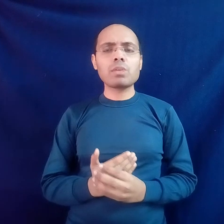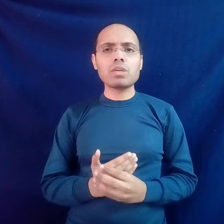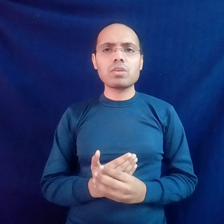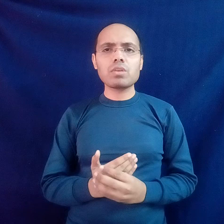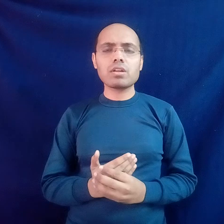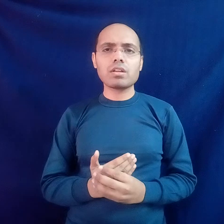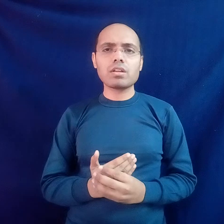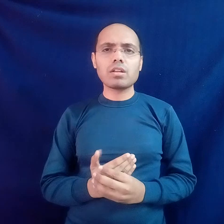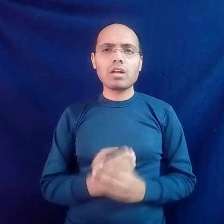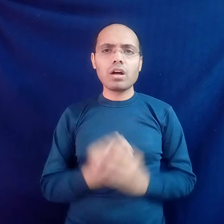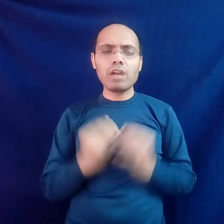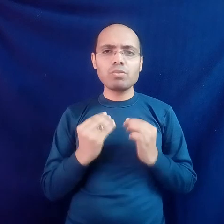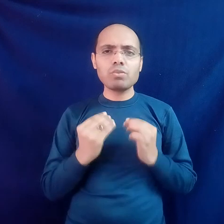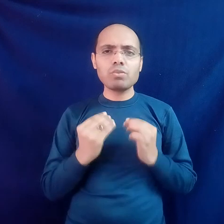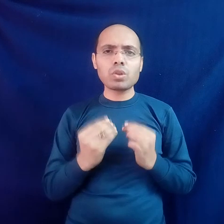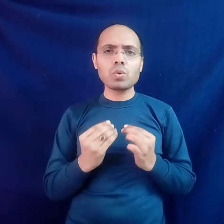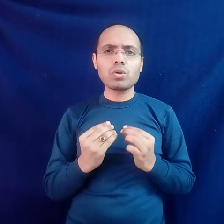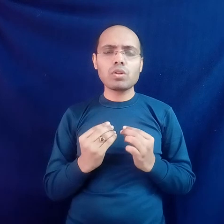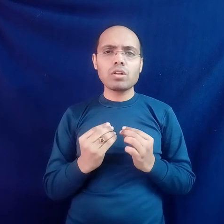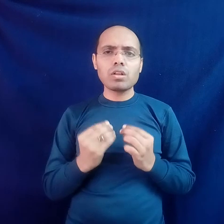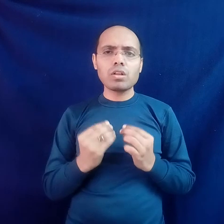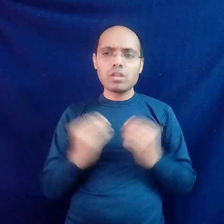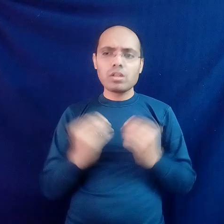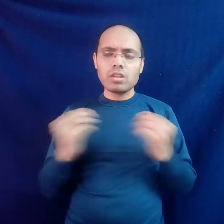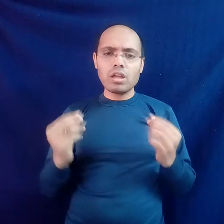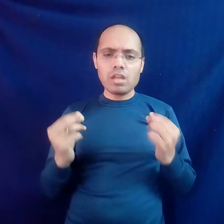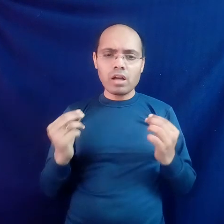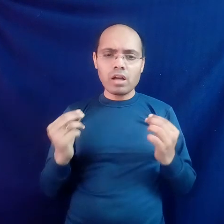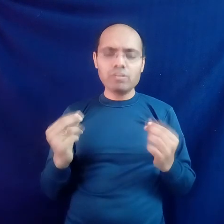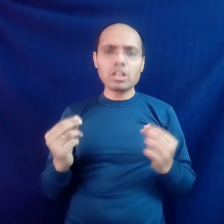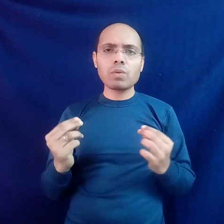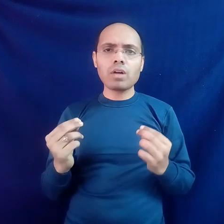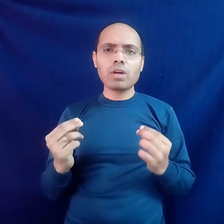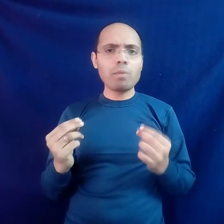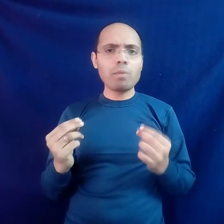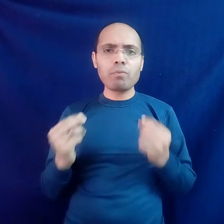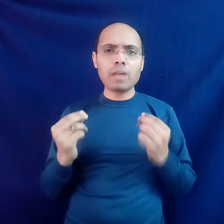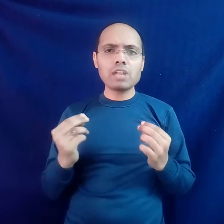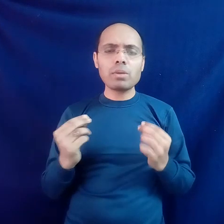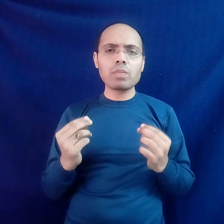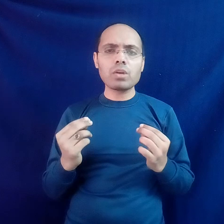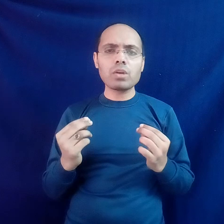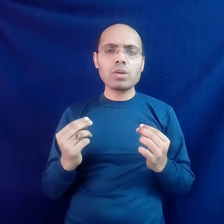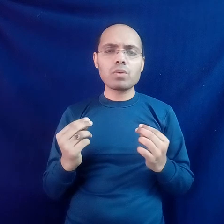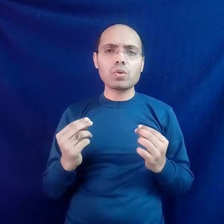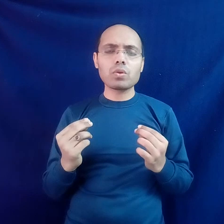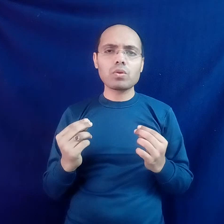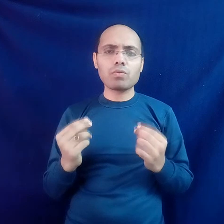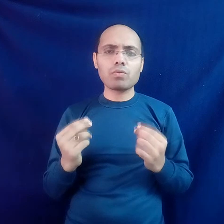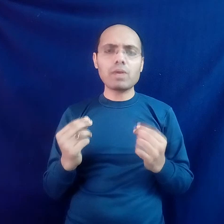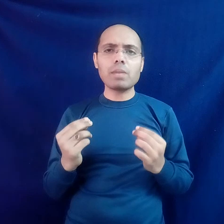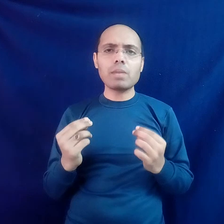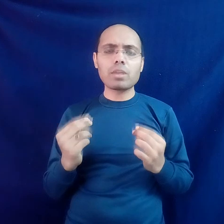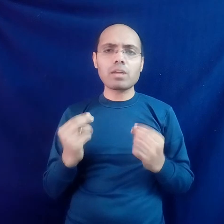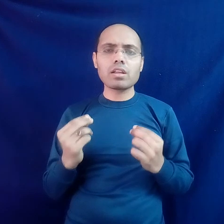बनाई हुई है। हर वस्तु, ये हर तत्व, हम भी 5 एलिमेंट से बने हुए हैं दोस्तों, 5 एलिमेंट्स हम कहते हैं,